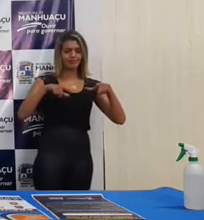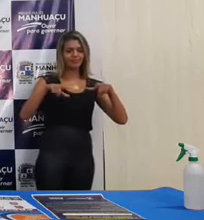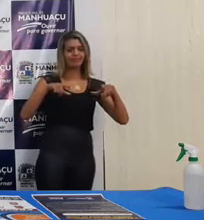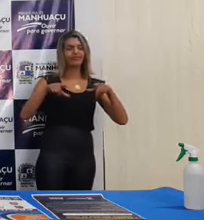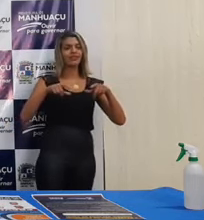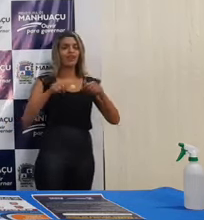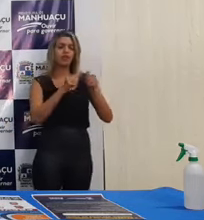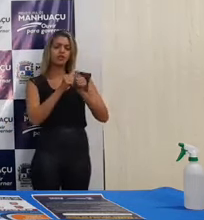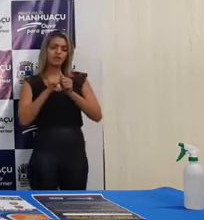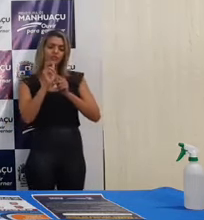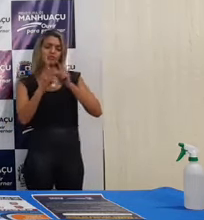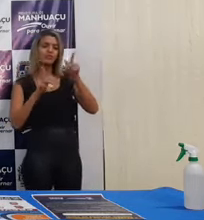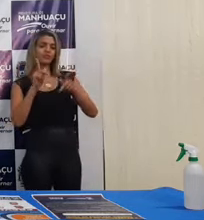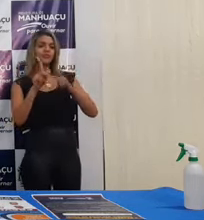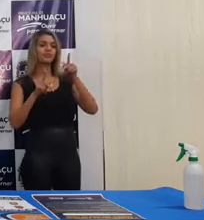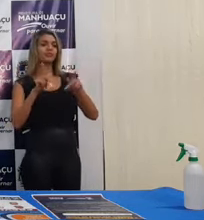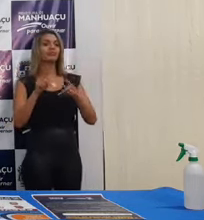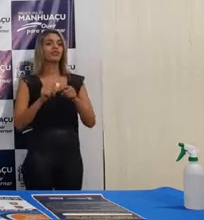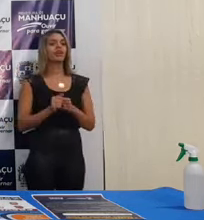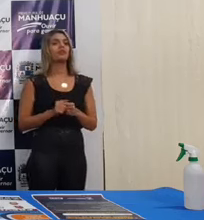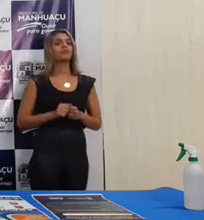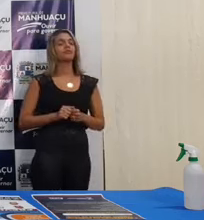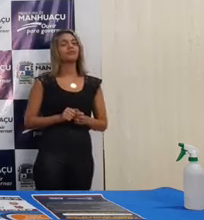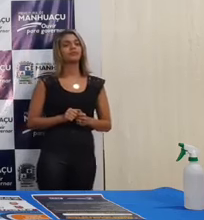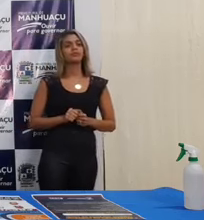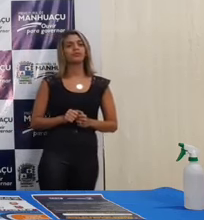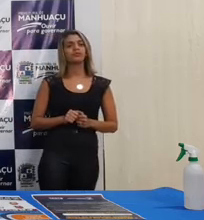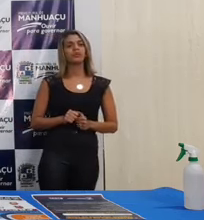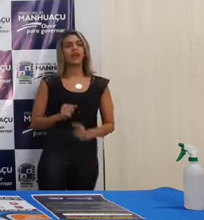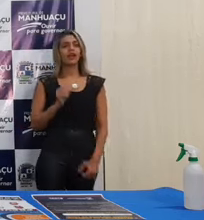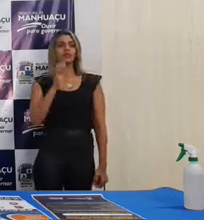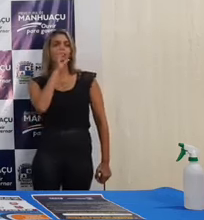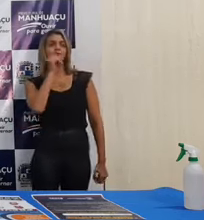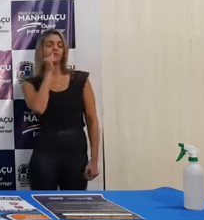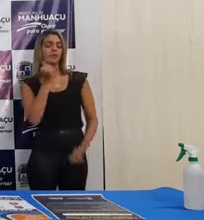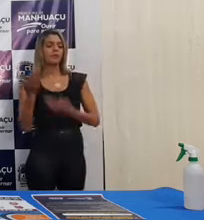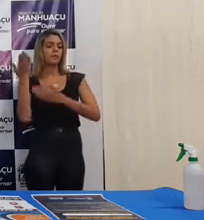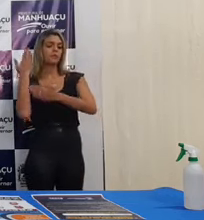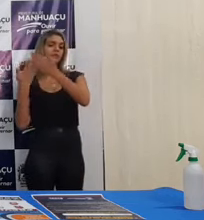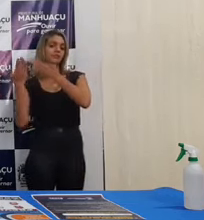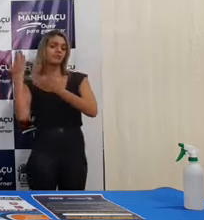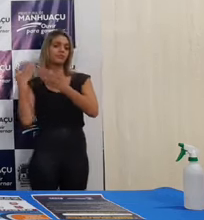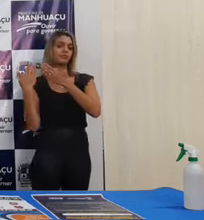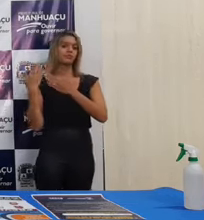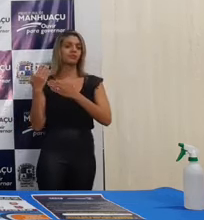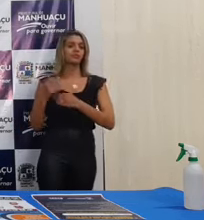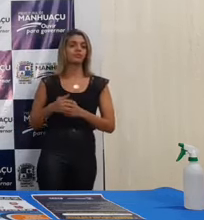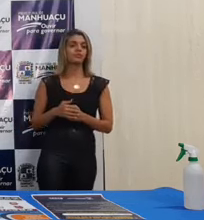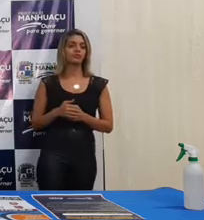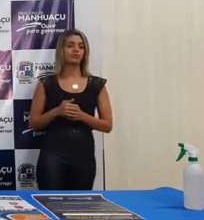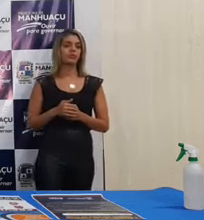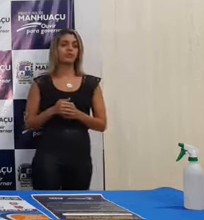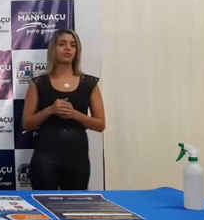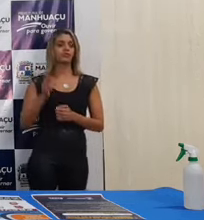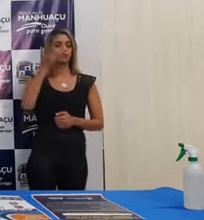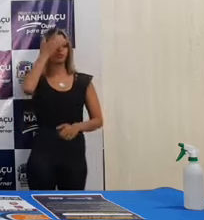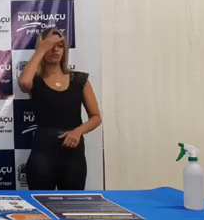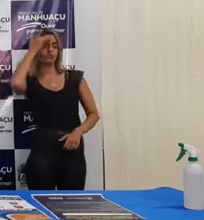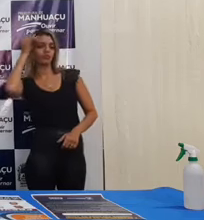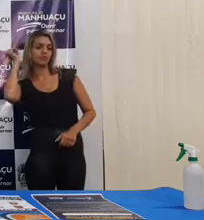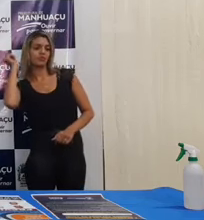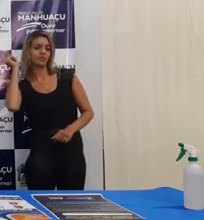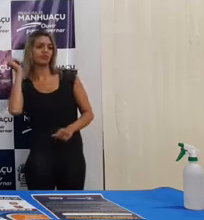junto à população. No último sábado, o Comitê de Enfrentamento ao Covid-19, composto por membros da administração municipal